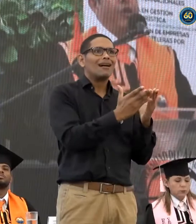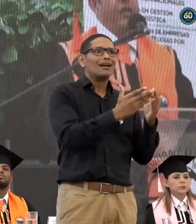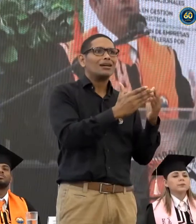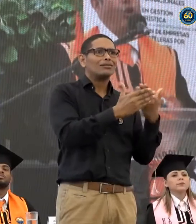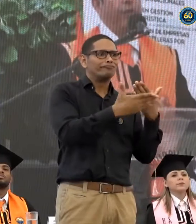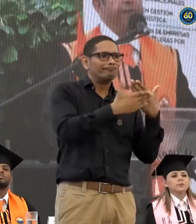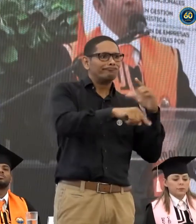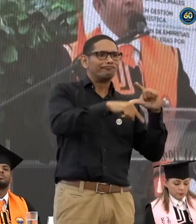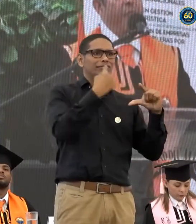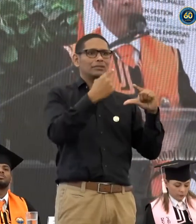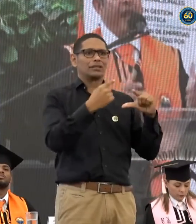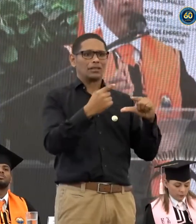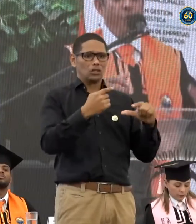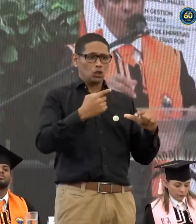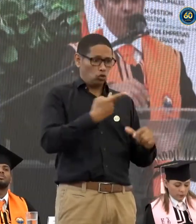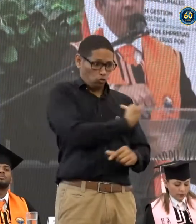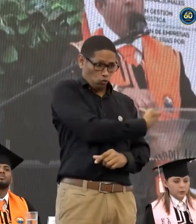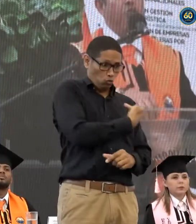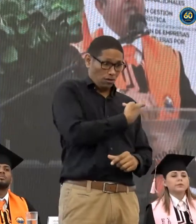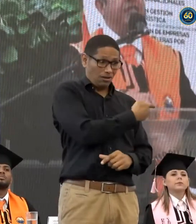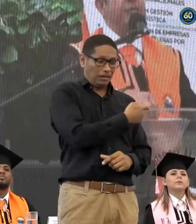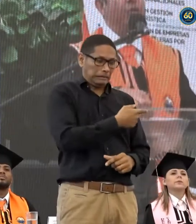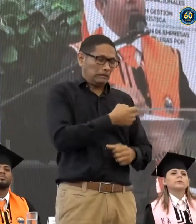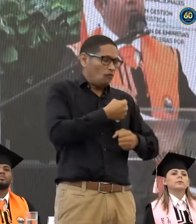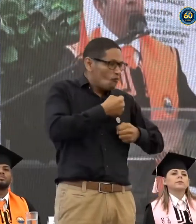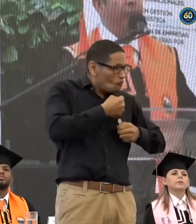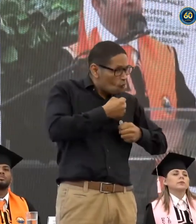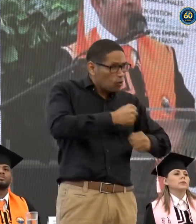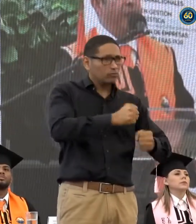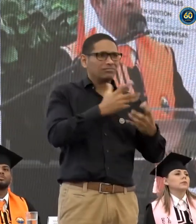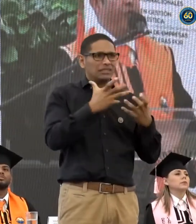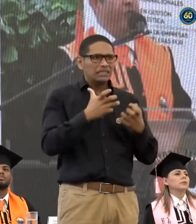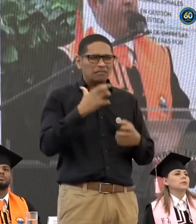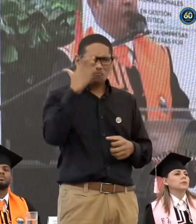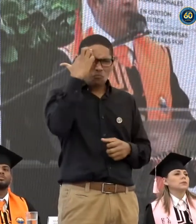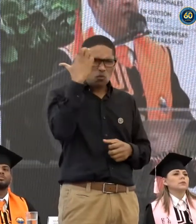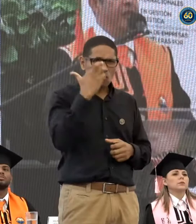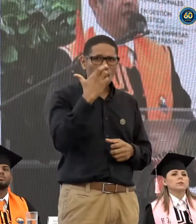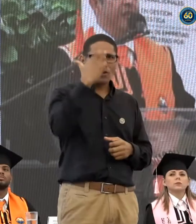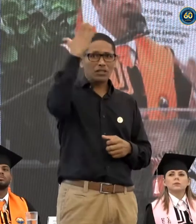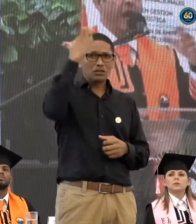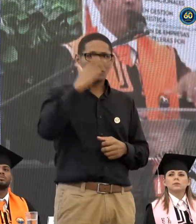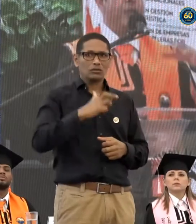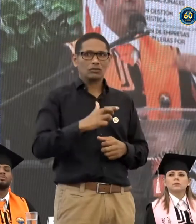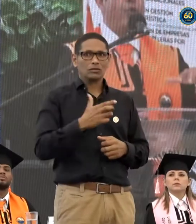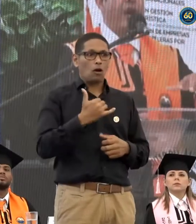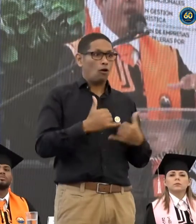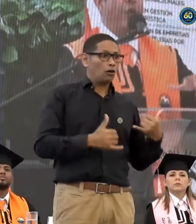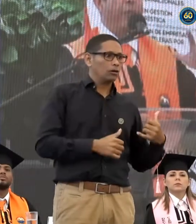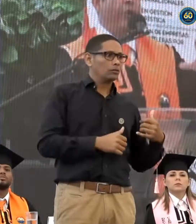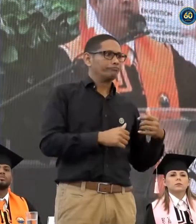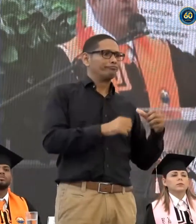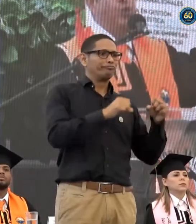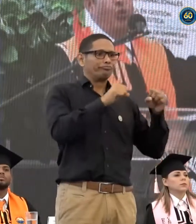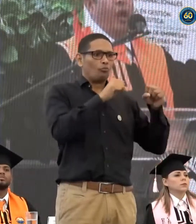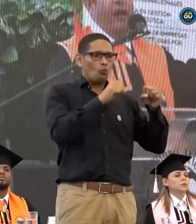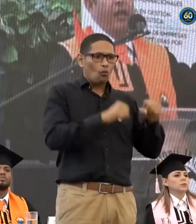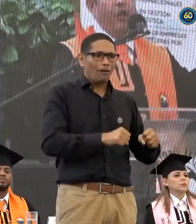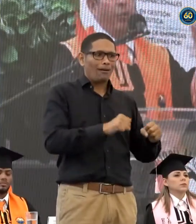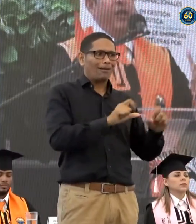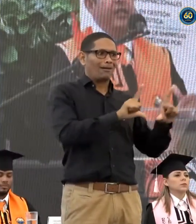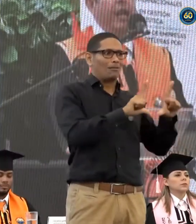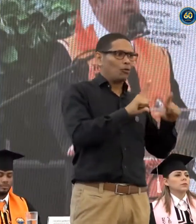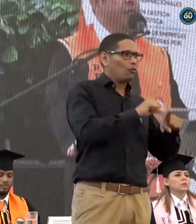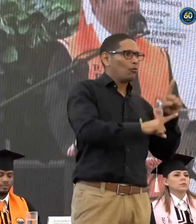rector mi pareja y yo luchamos muchísimo para ser profesionales ya él Hoy se podía graduar pero está en su rural y no puede